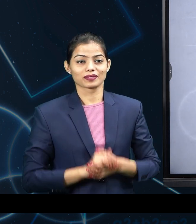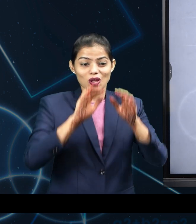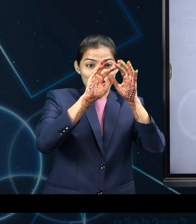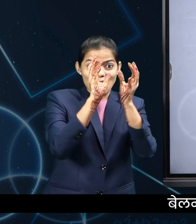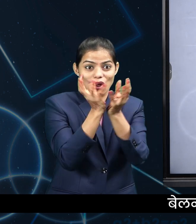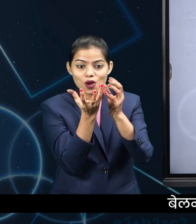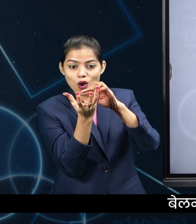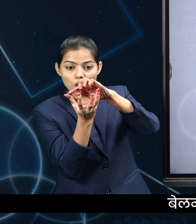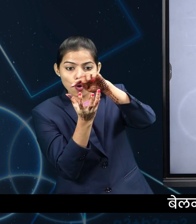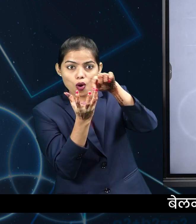बेलन का